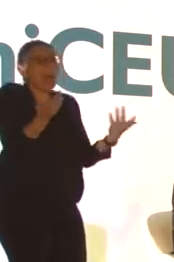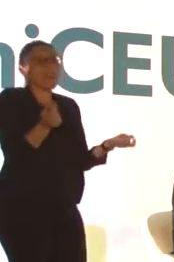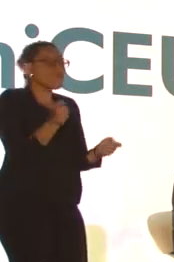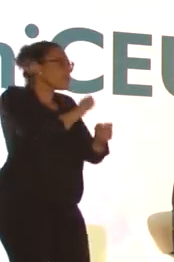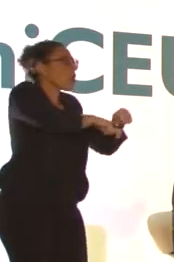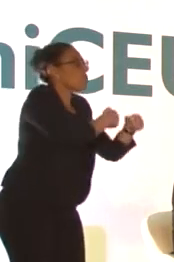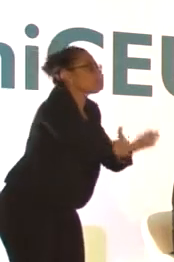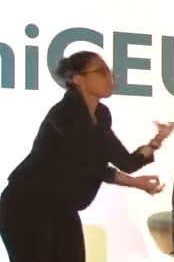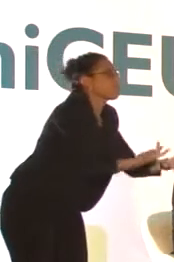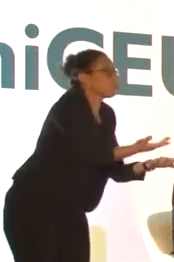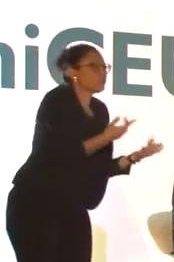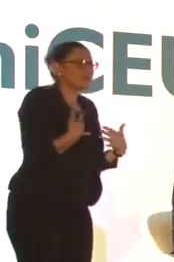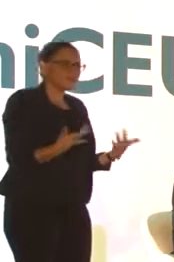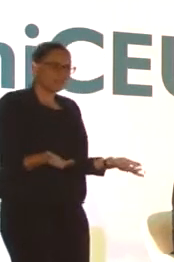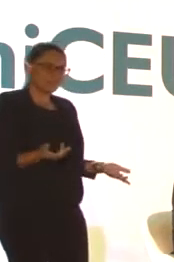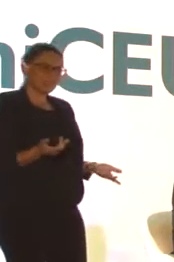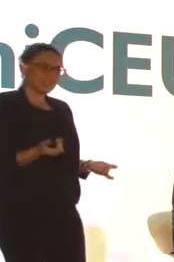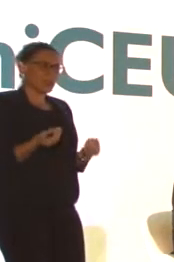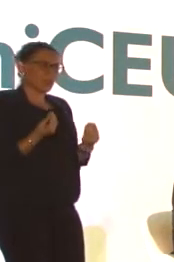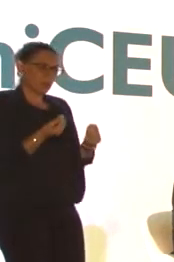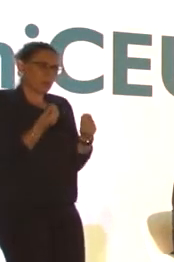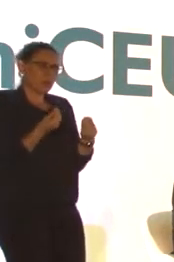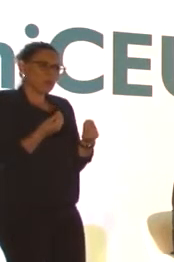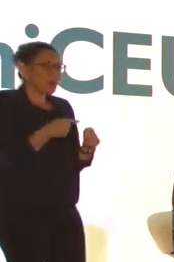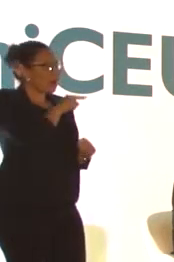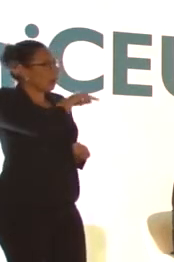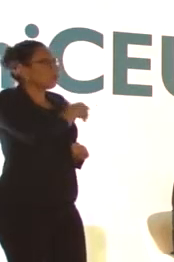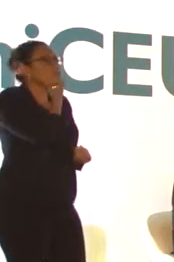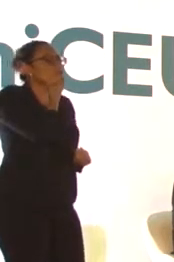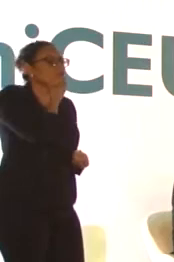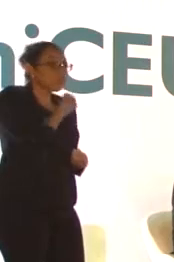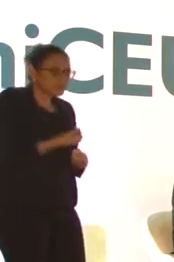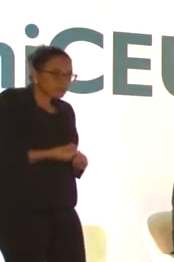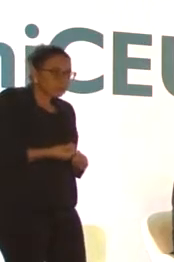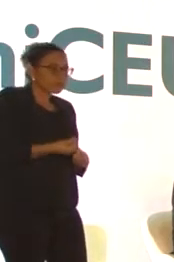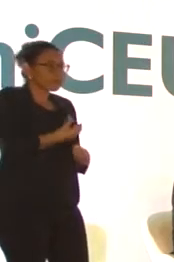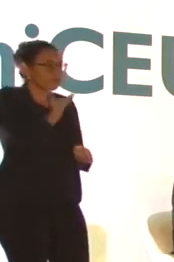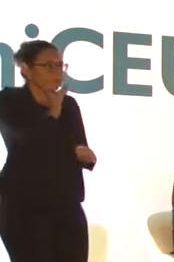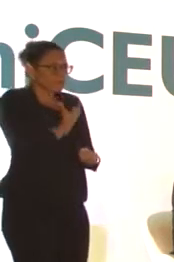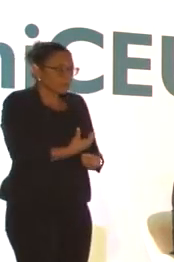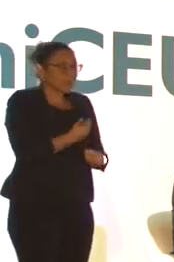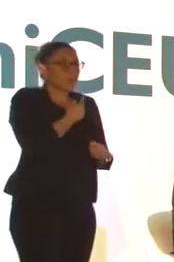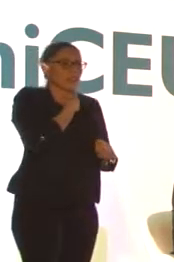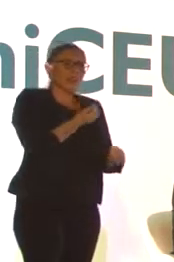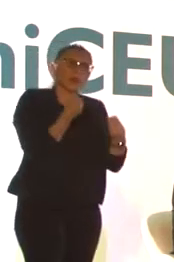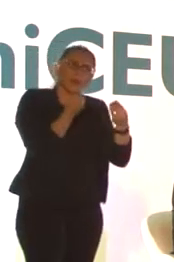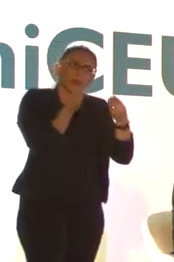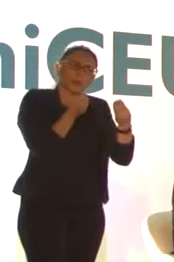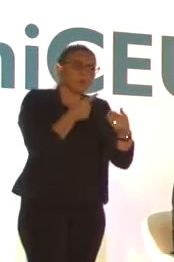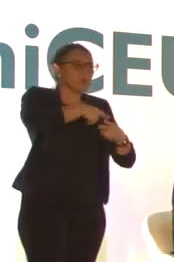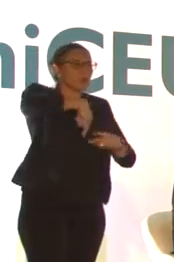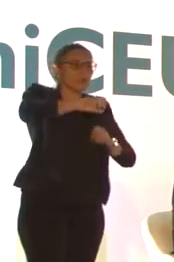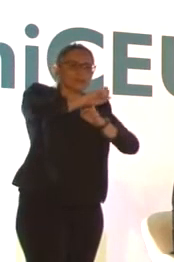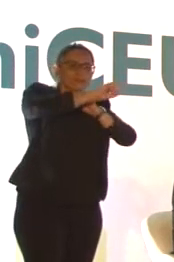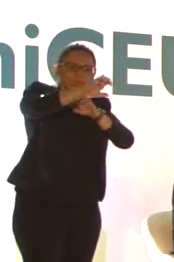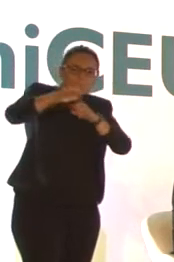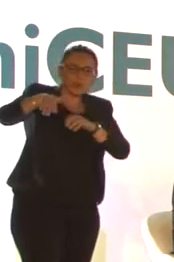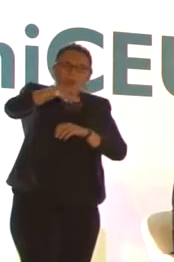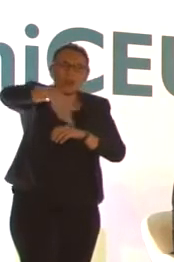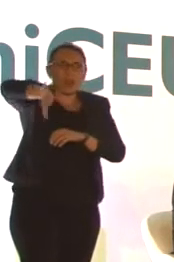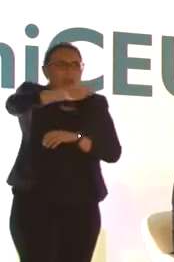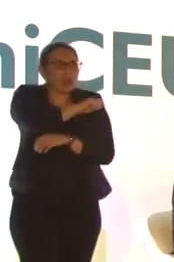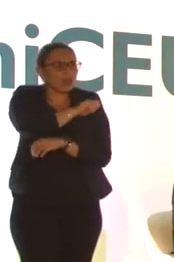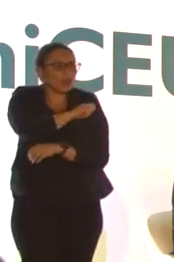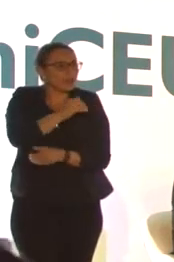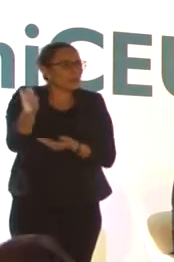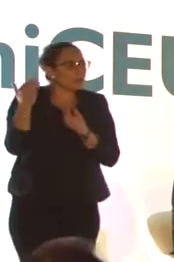alguém. E aí o Paulo Freire, na época, refletia isso. Como nós estamos educando os nossos alunos? Às vezes a